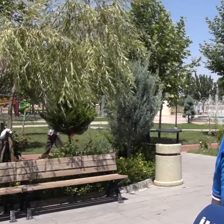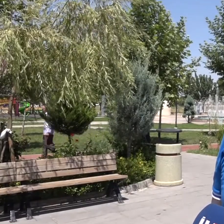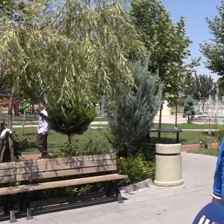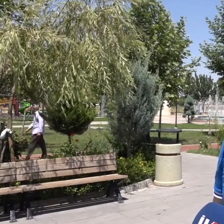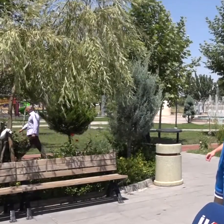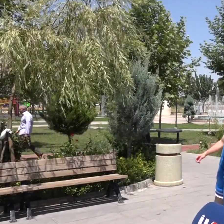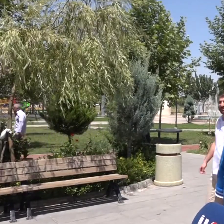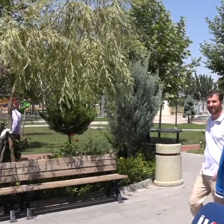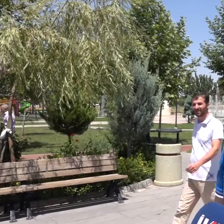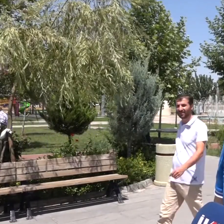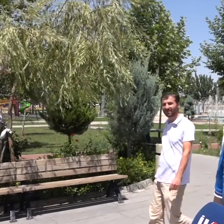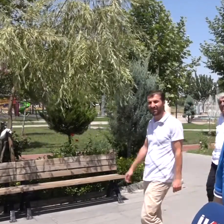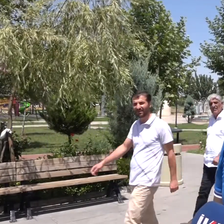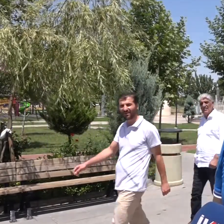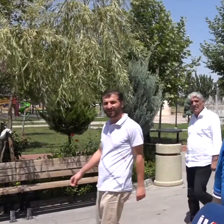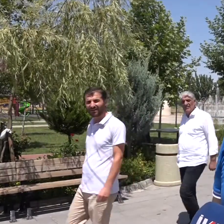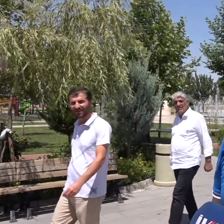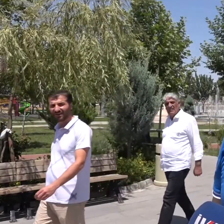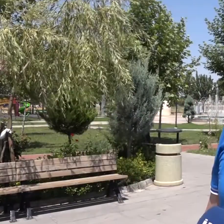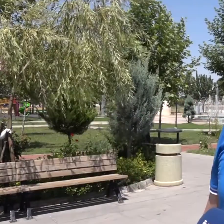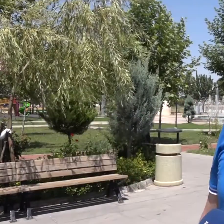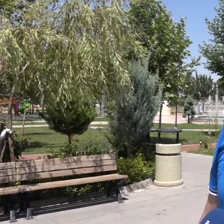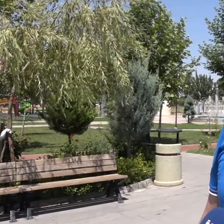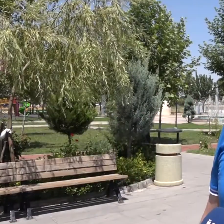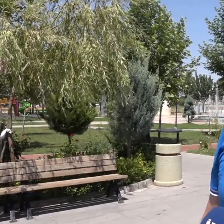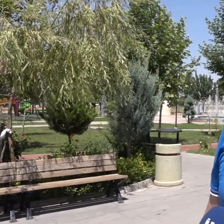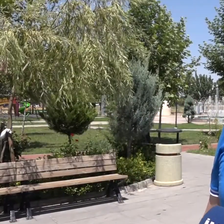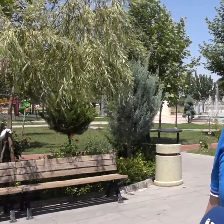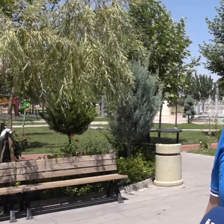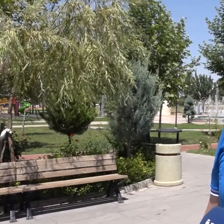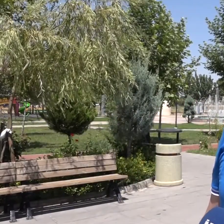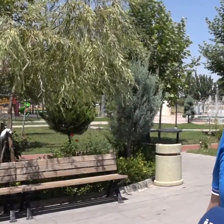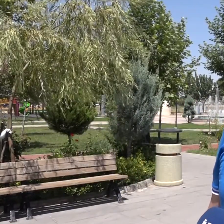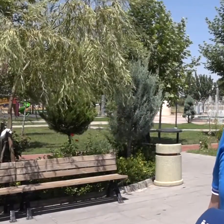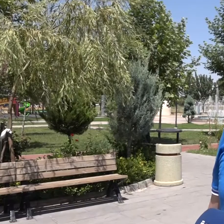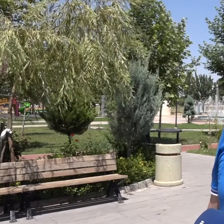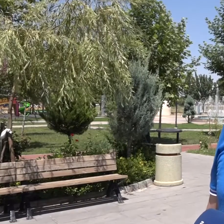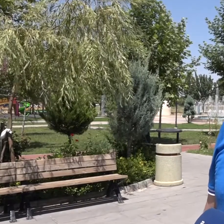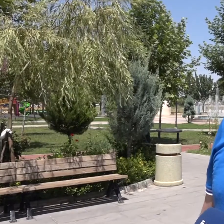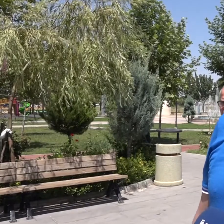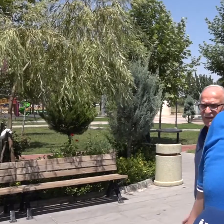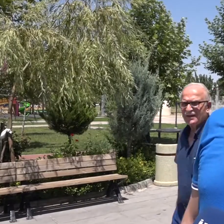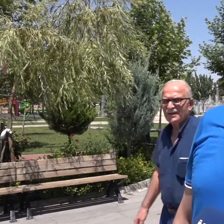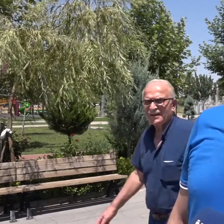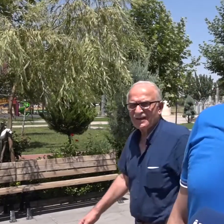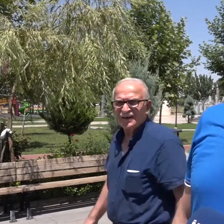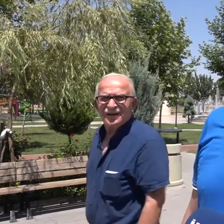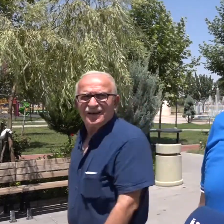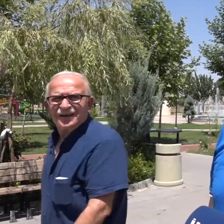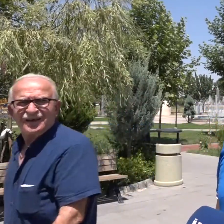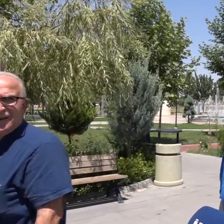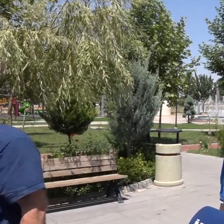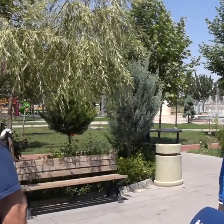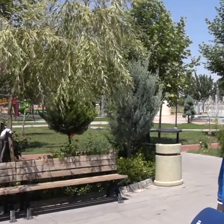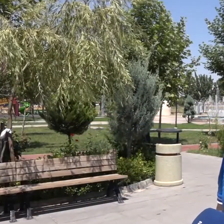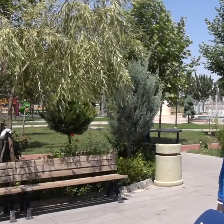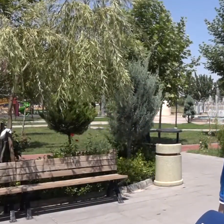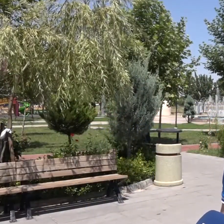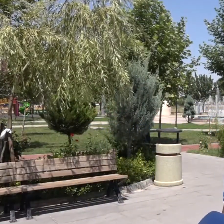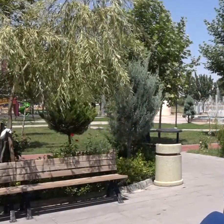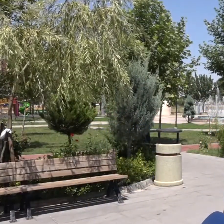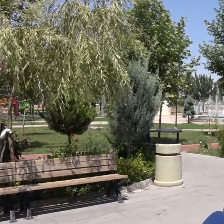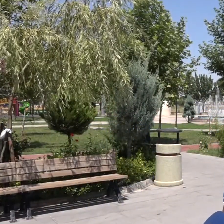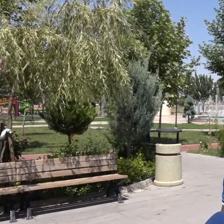ediyorum. Çok başarılı bir uygulama. İşitme engelli ailelerin tabii ki bütün diğer aileler gibi